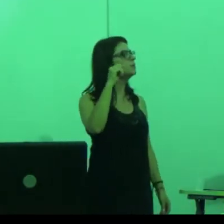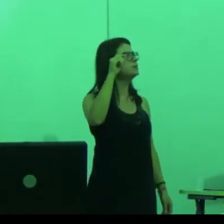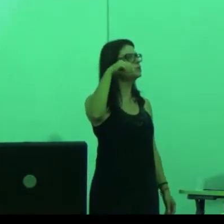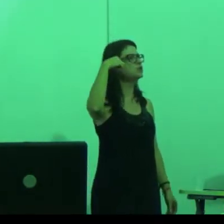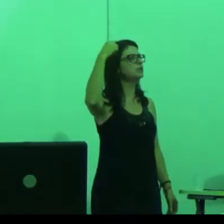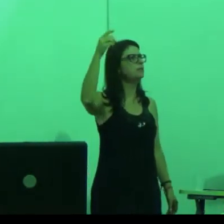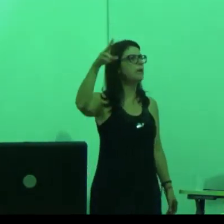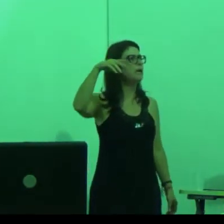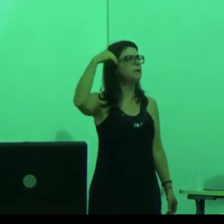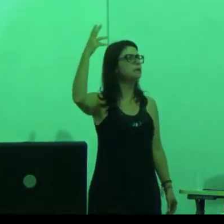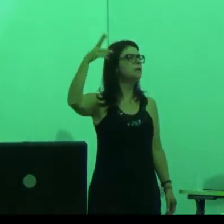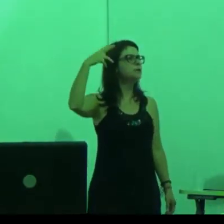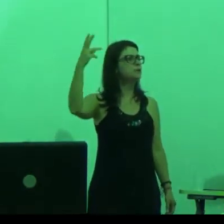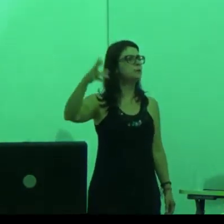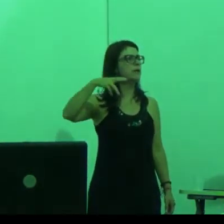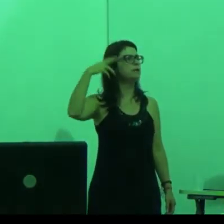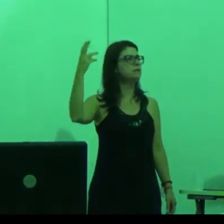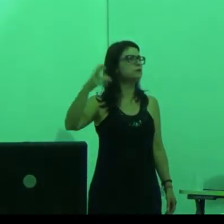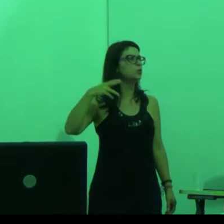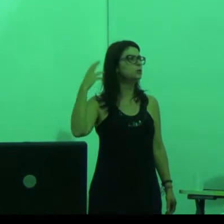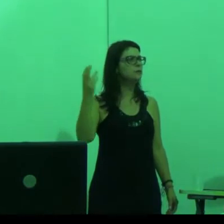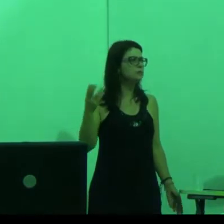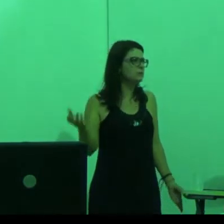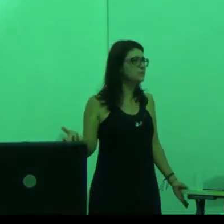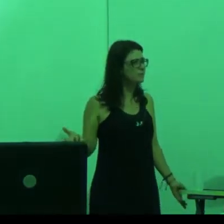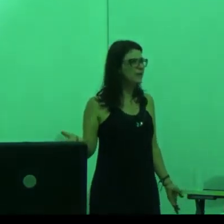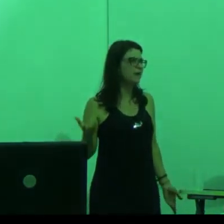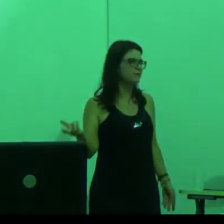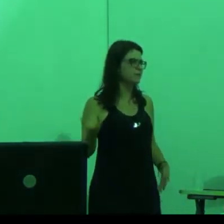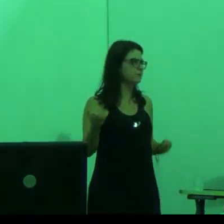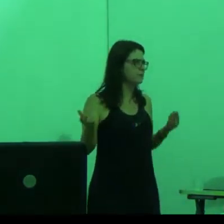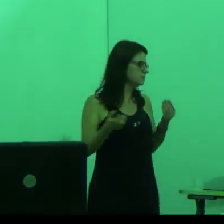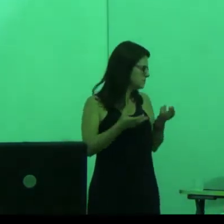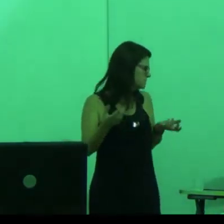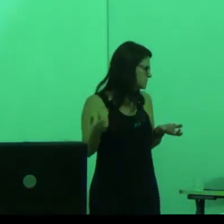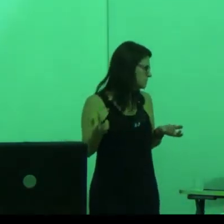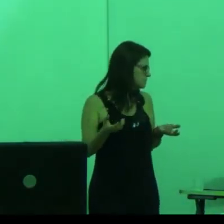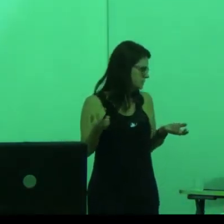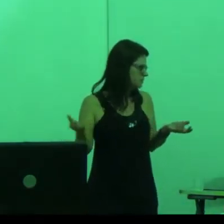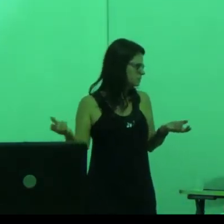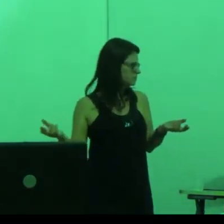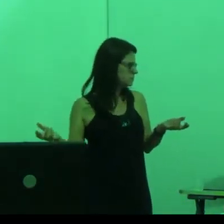pessoa que já trabalha e tudo mais, a adulta não tem um CPF, né? Isso assim, né?